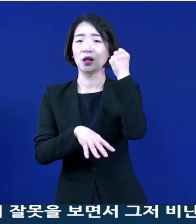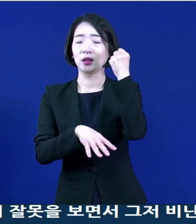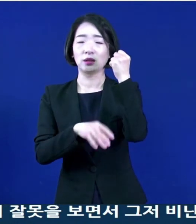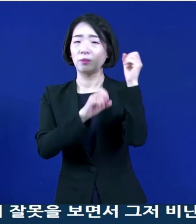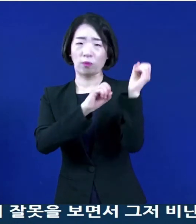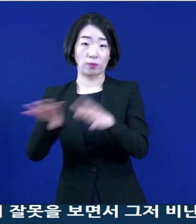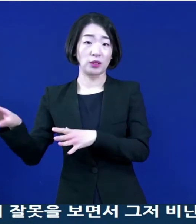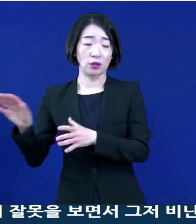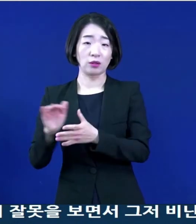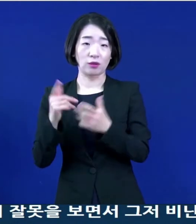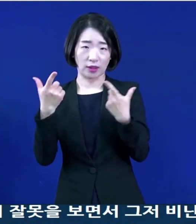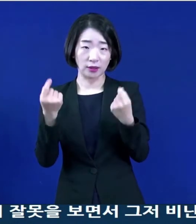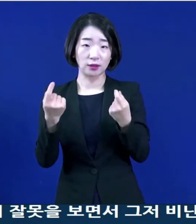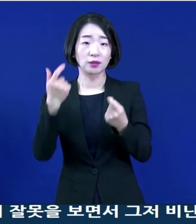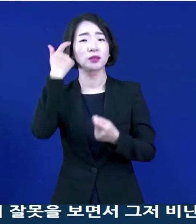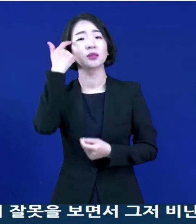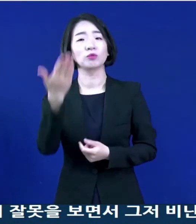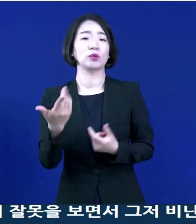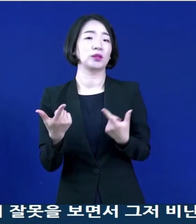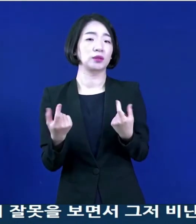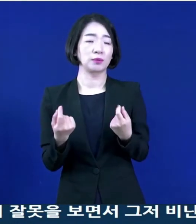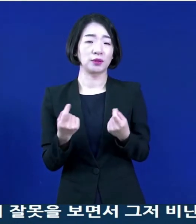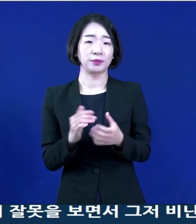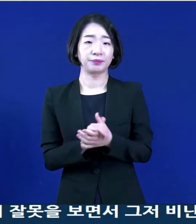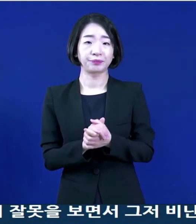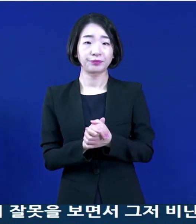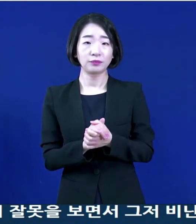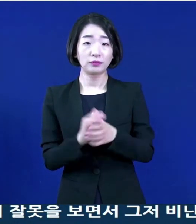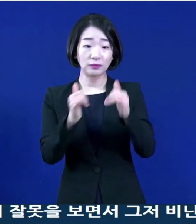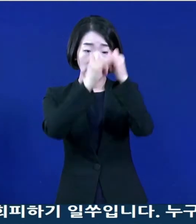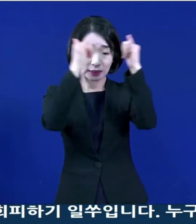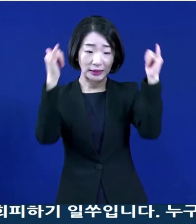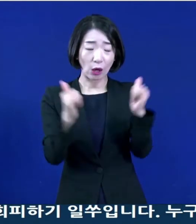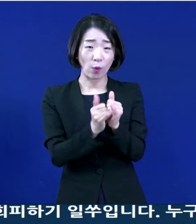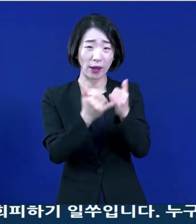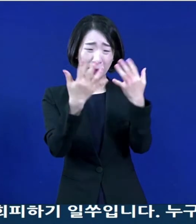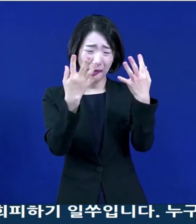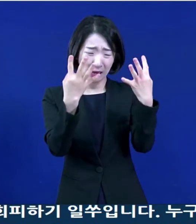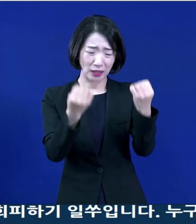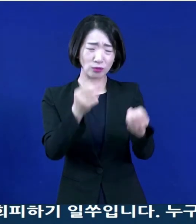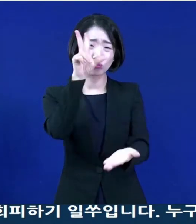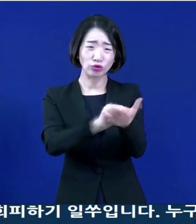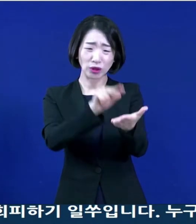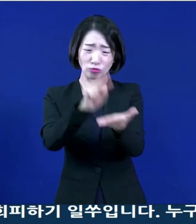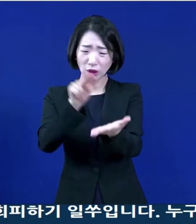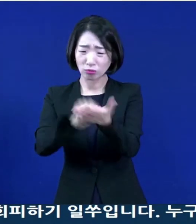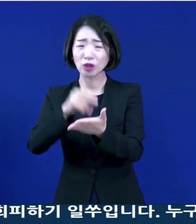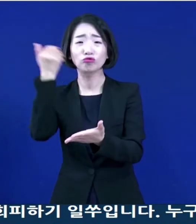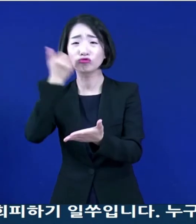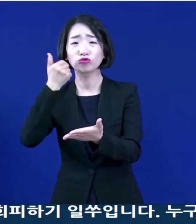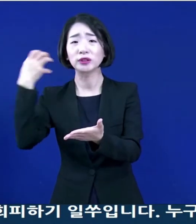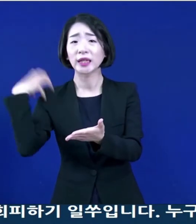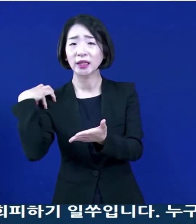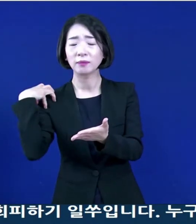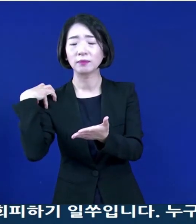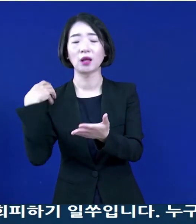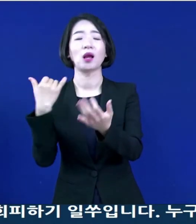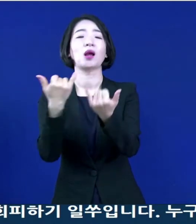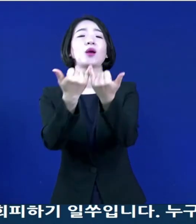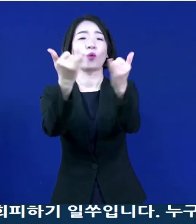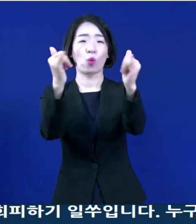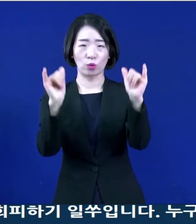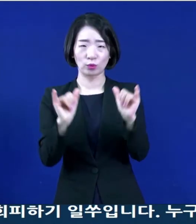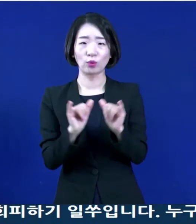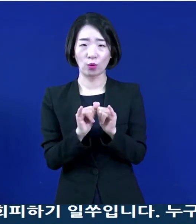그런데 그 대답을 통해서 깨달은 게 있습니다. 사회의 많은 문제들의 책임이 공동적으로 있구나.